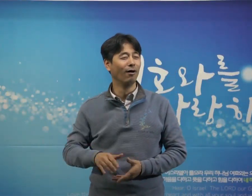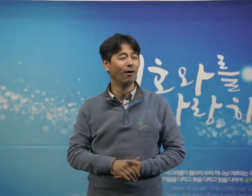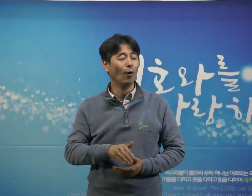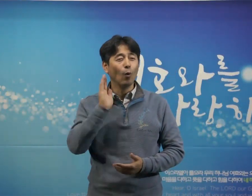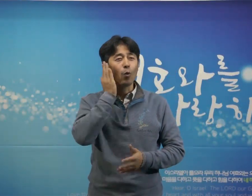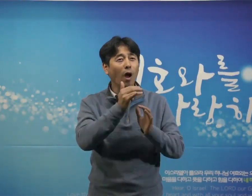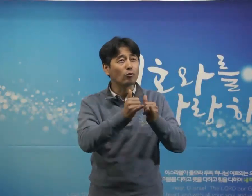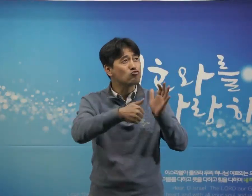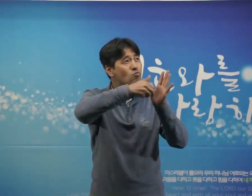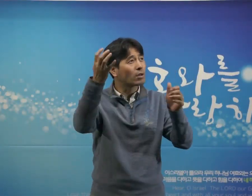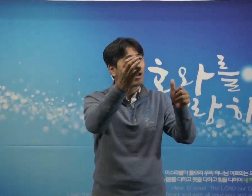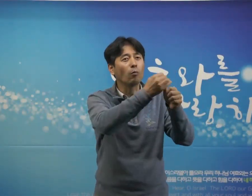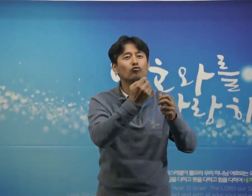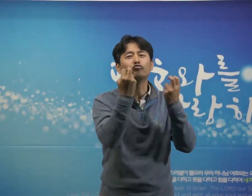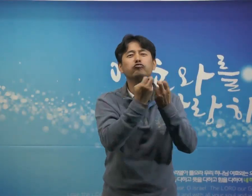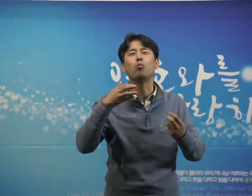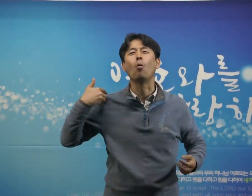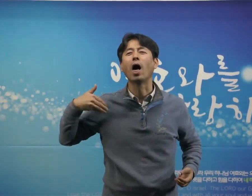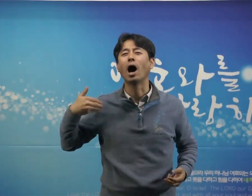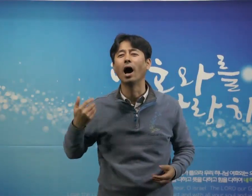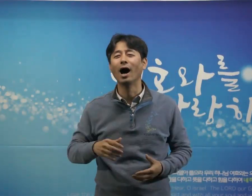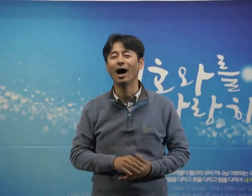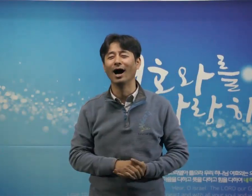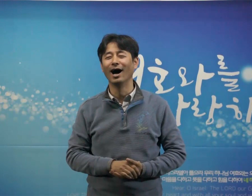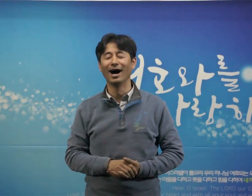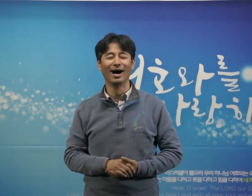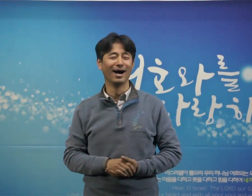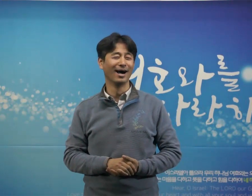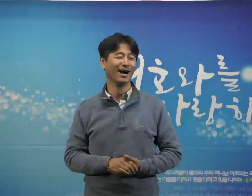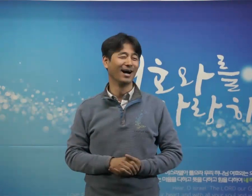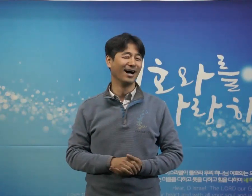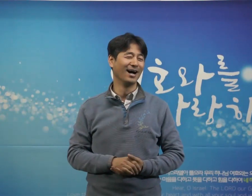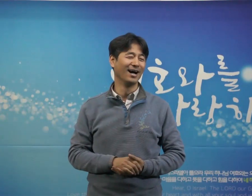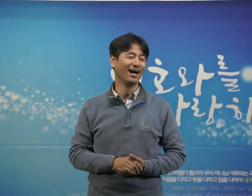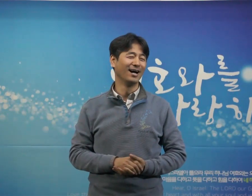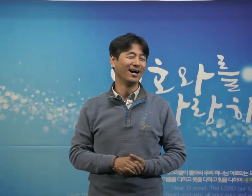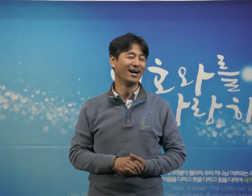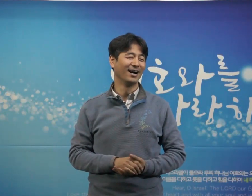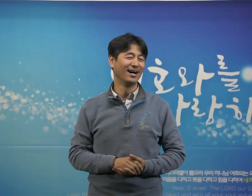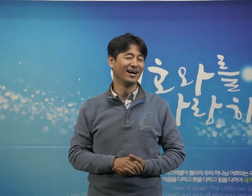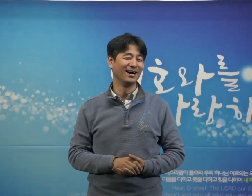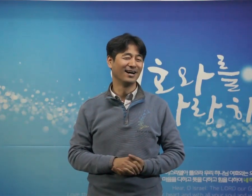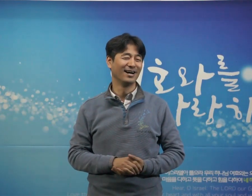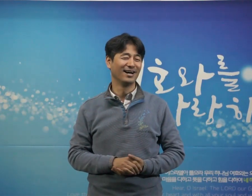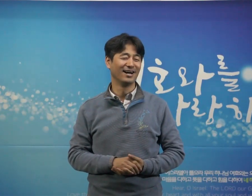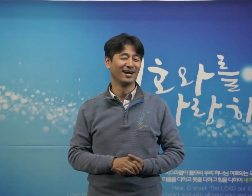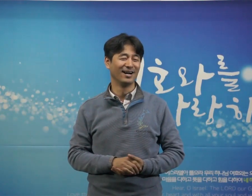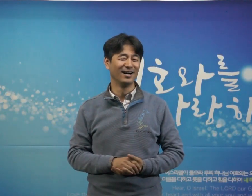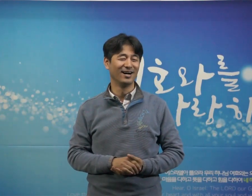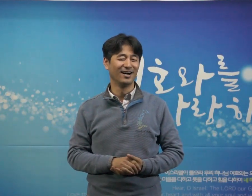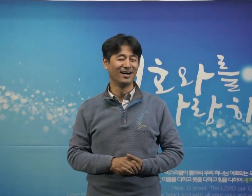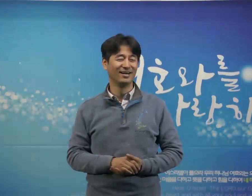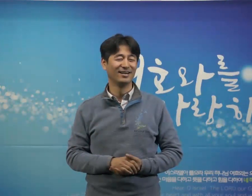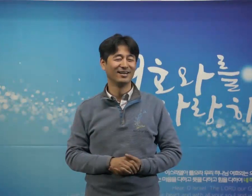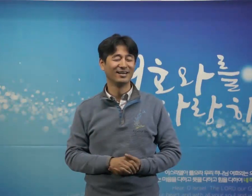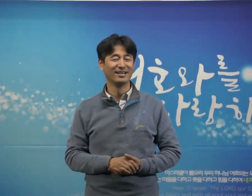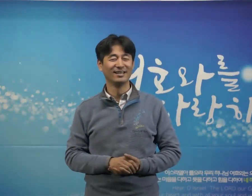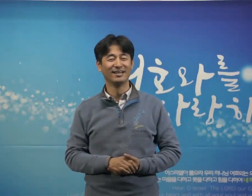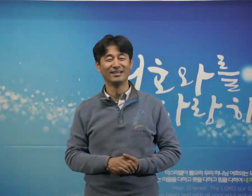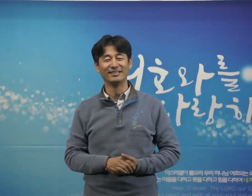청인 분들은 그 유명한 사람들을 홍보대사로 이렇게 위촉을 해서 그런 일들을 하는데